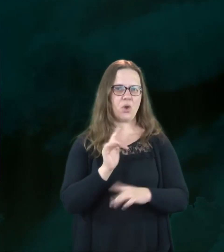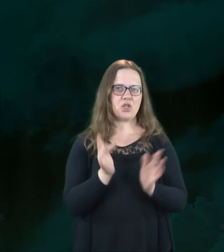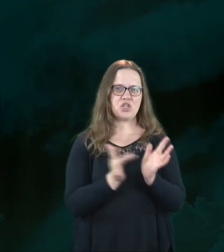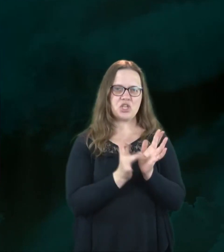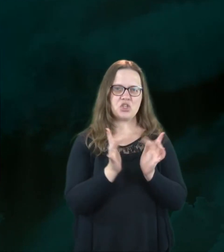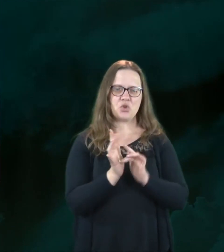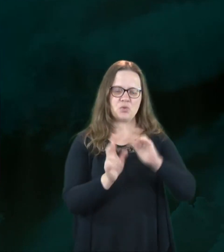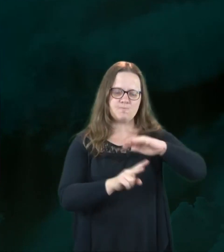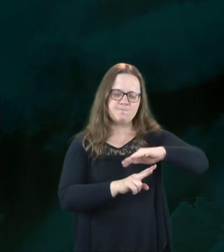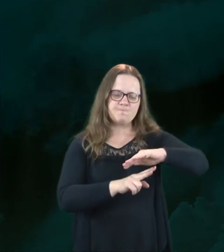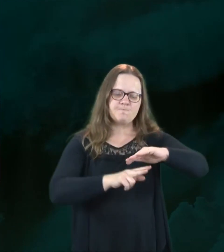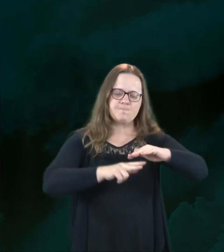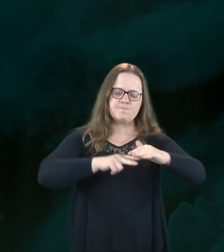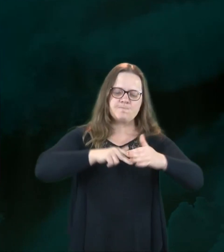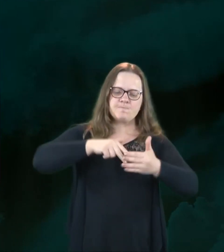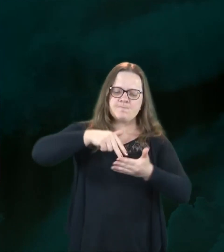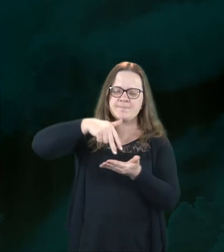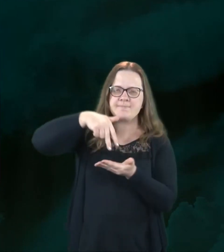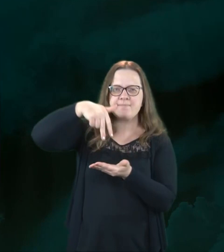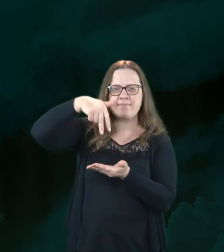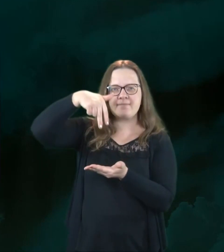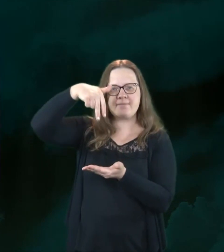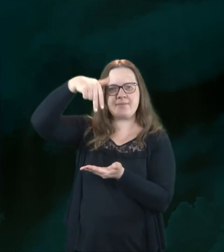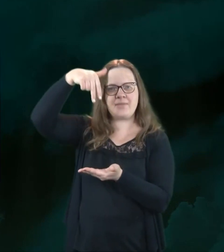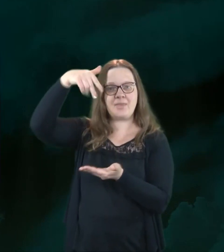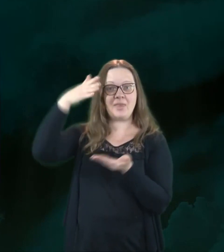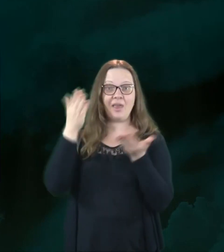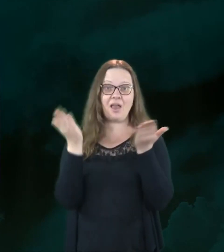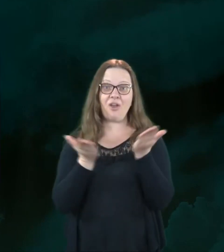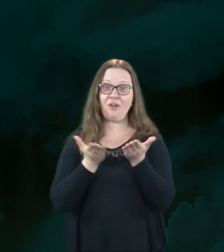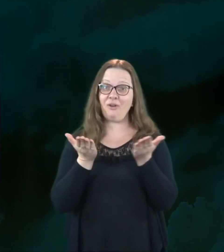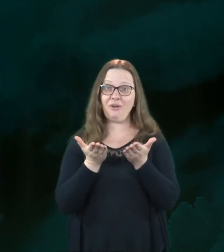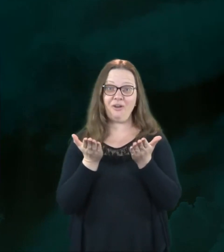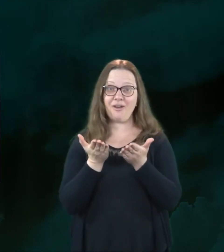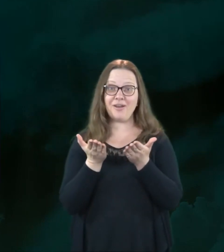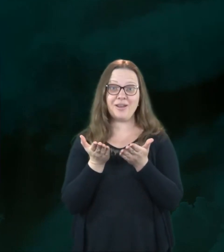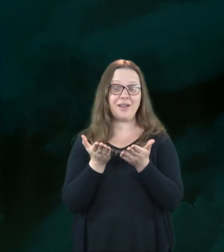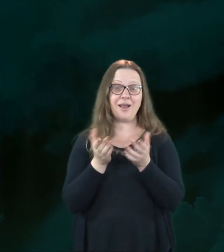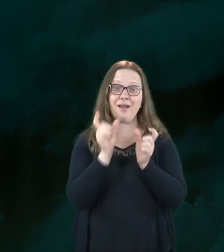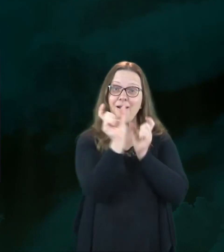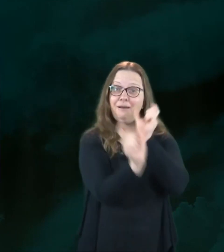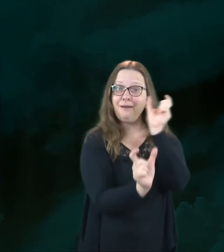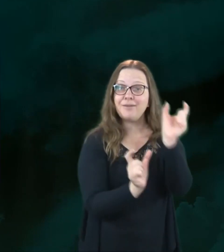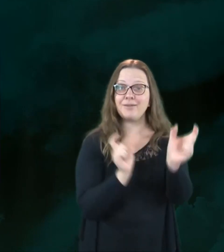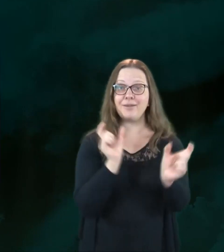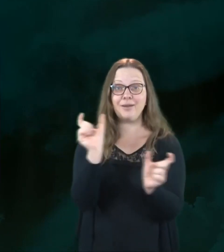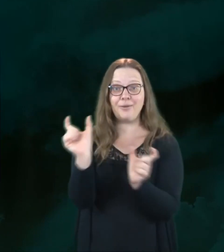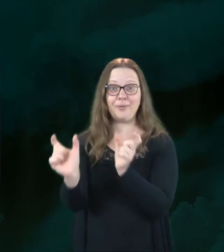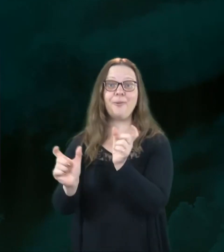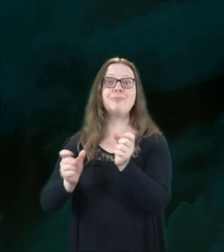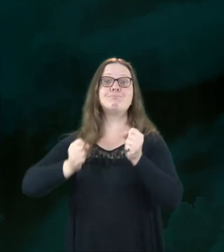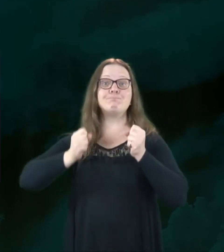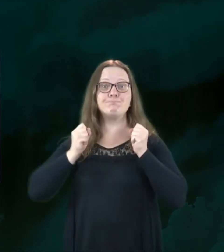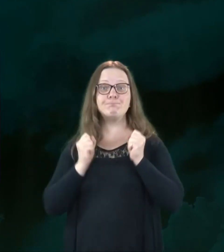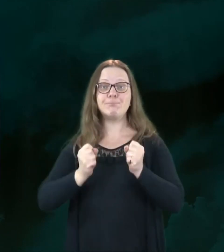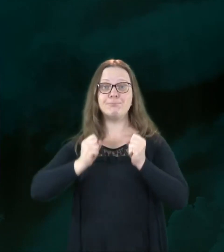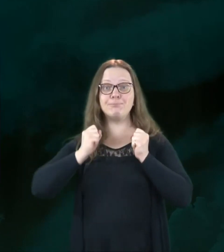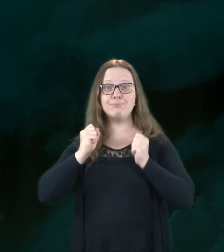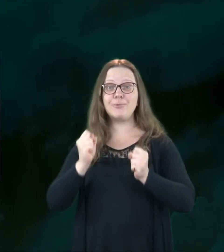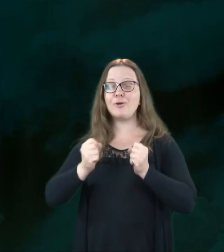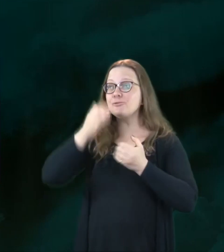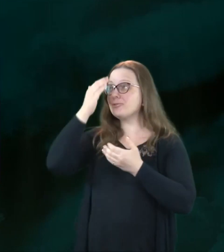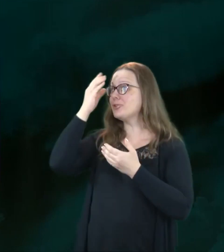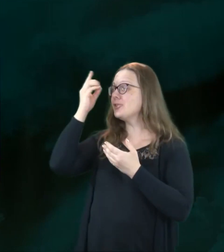filho de Deus, abriu porta para todo homem se tornar filho de Deus, pela ressurreição. Por isso que você tem que crer que